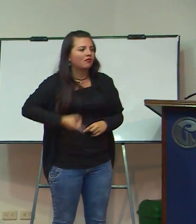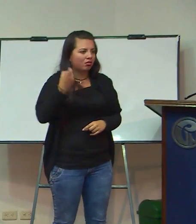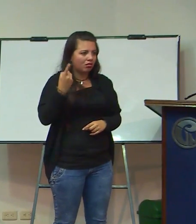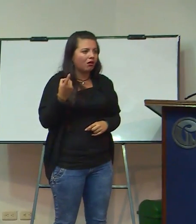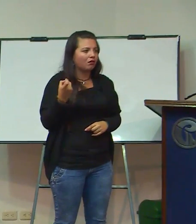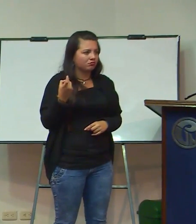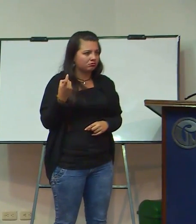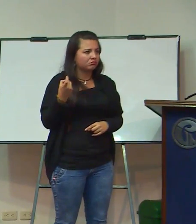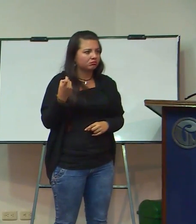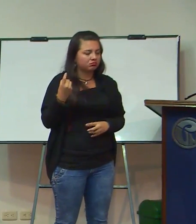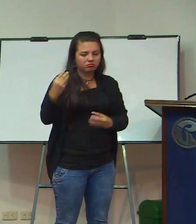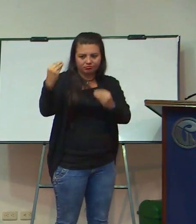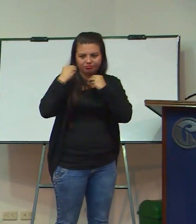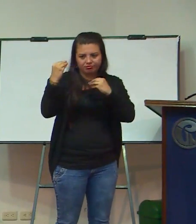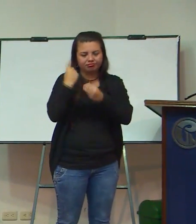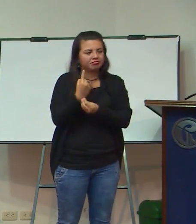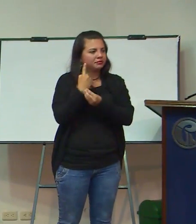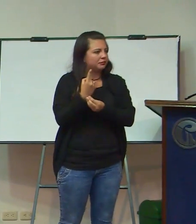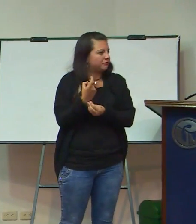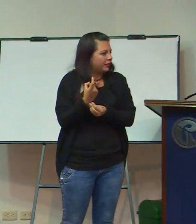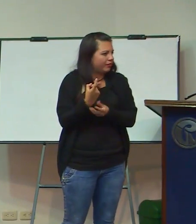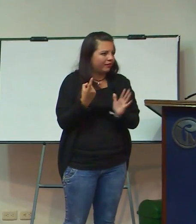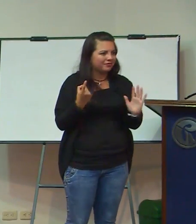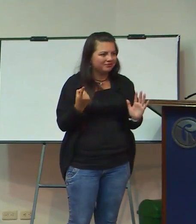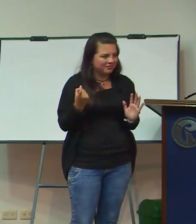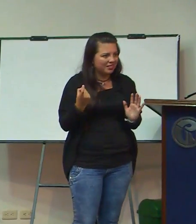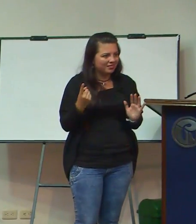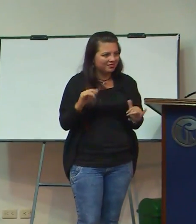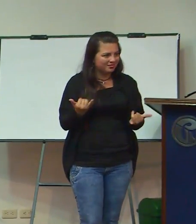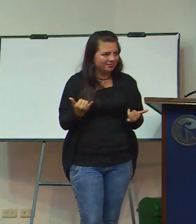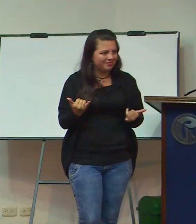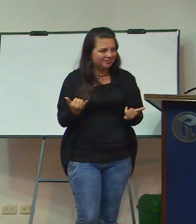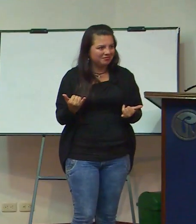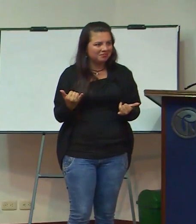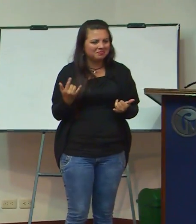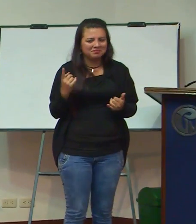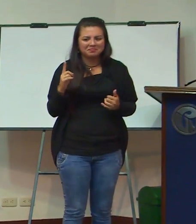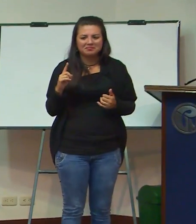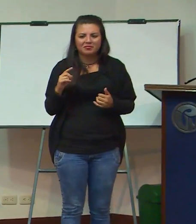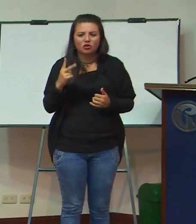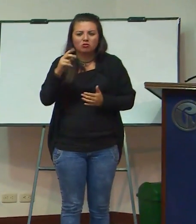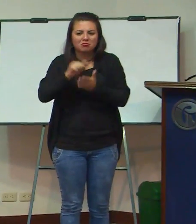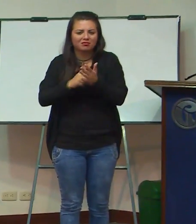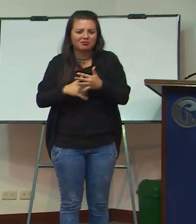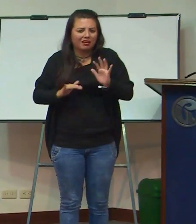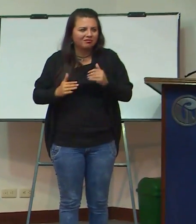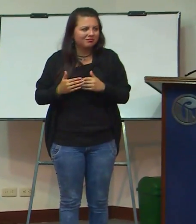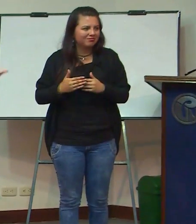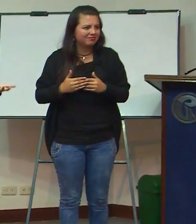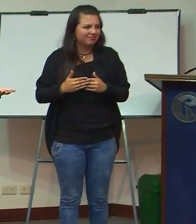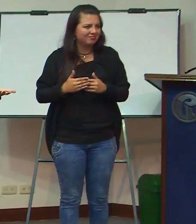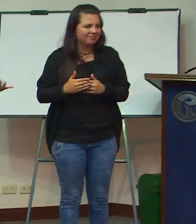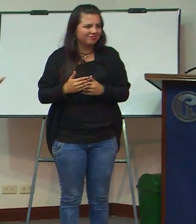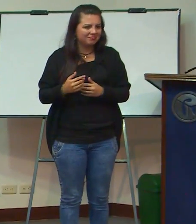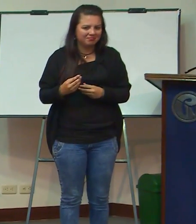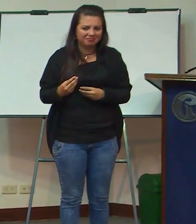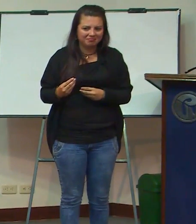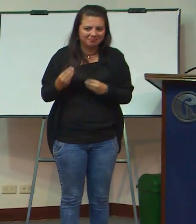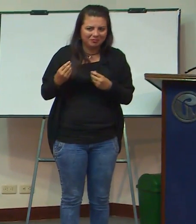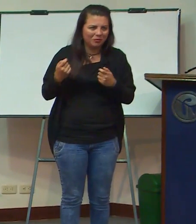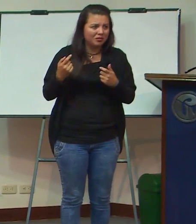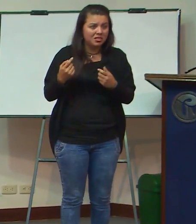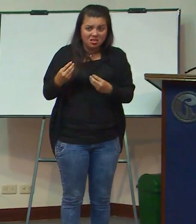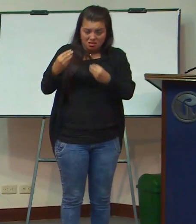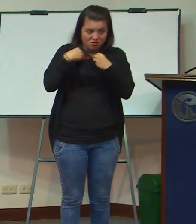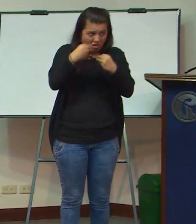muchísima formación política. Los espacios que tenemos son como dos a lo largo de toda la carrera y quienes nos formamos es por